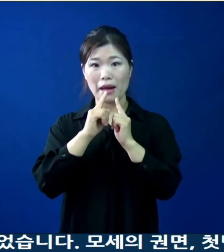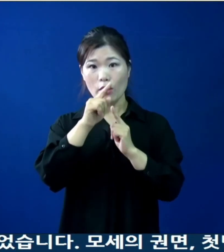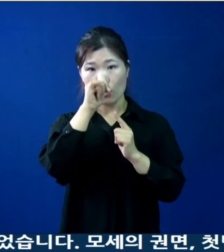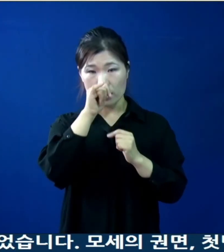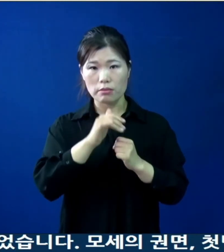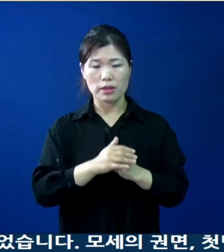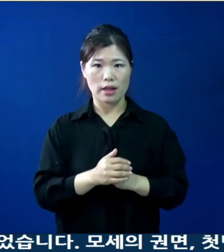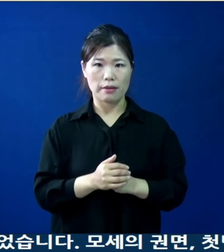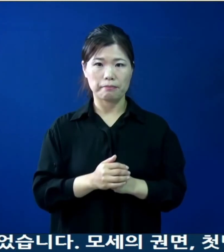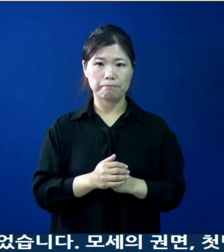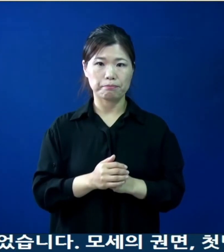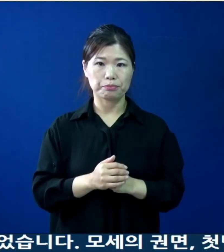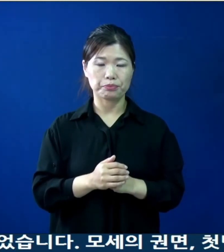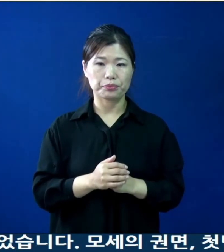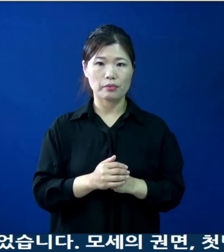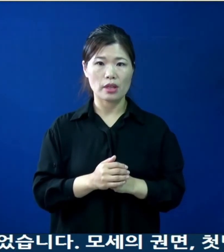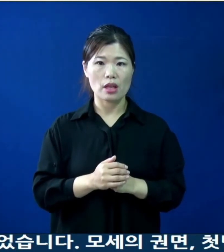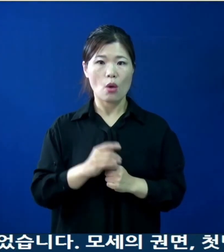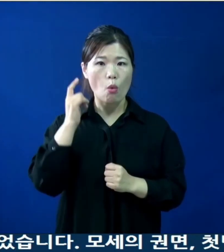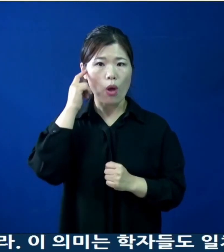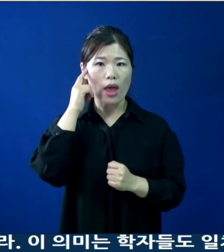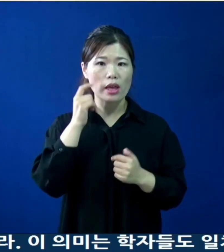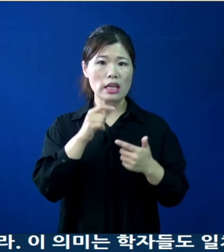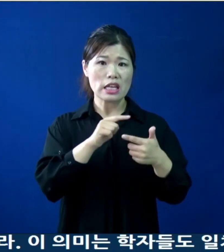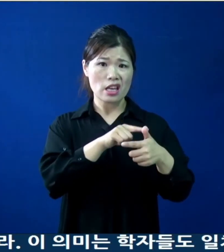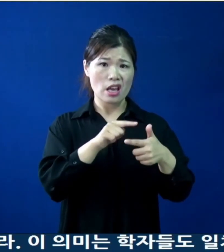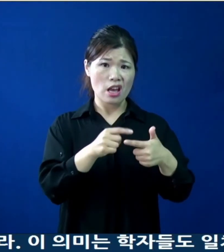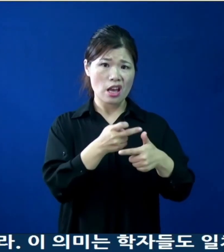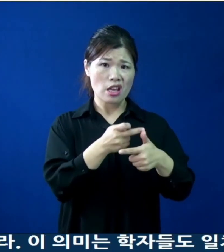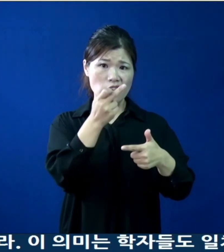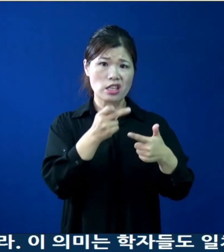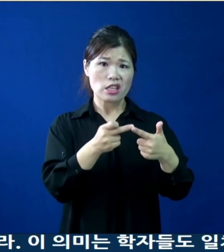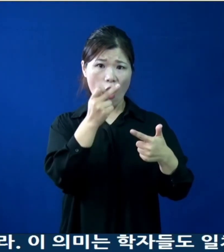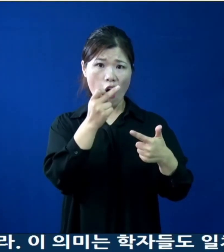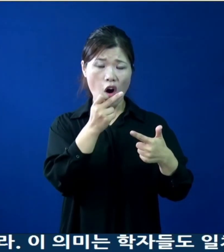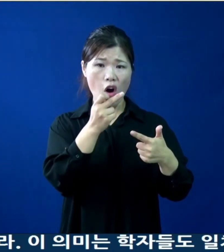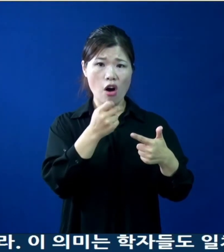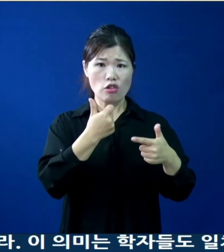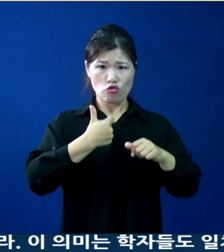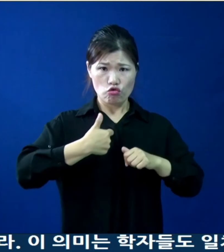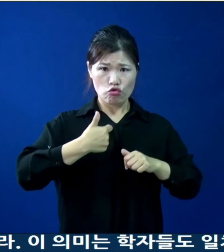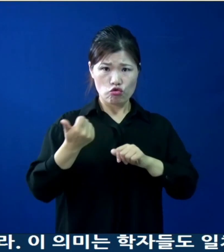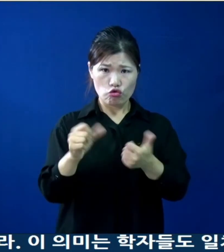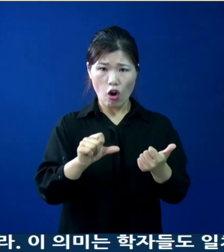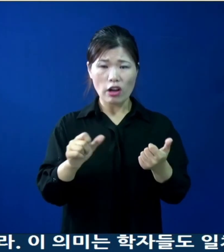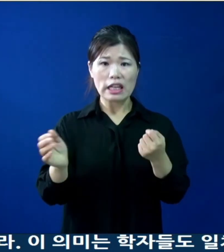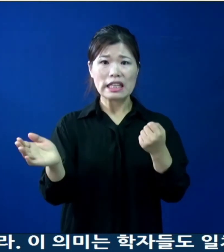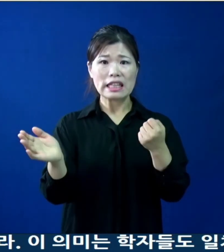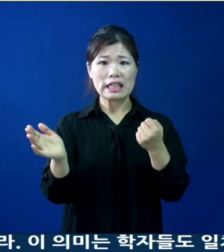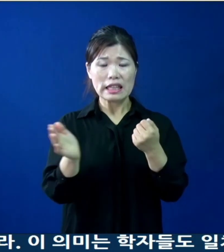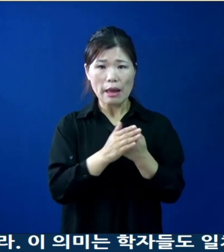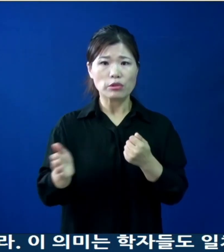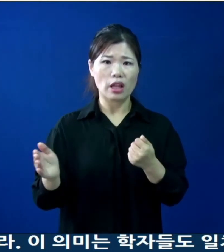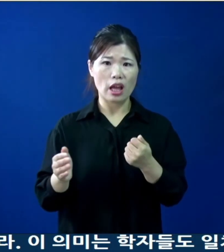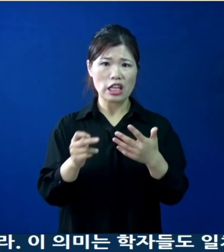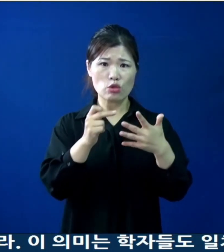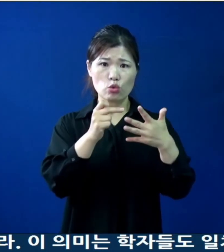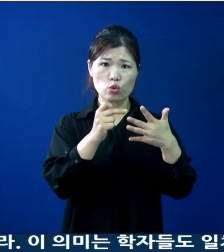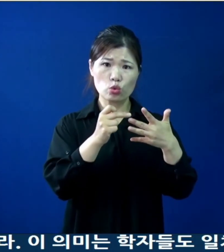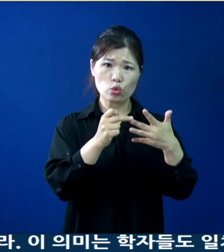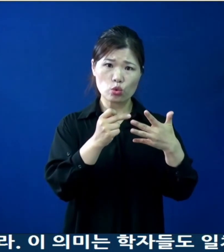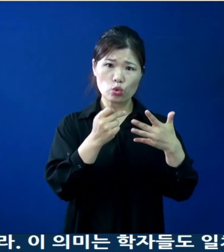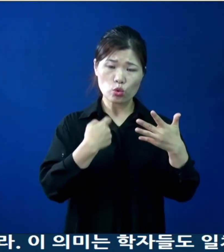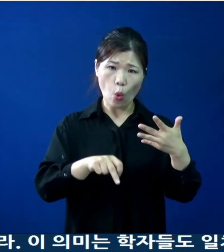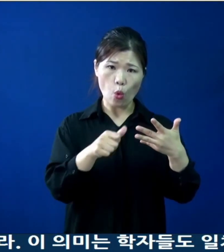보기에도 형이 죽었다는 이유 때문에 머리를 풀고 옷을 찢는 것은 일면 당연하지만,